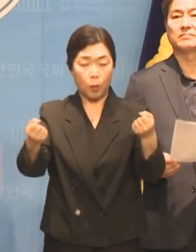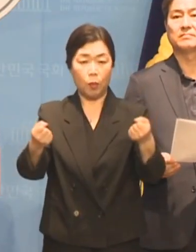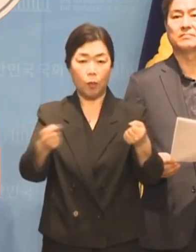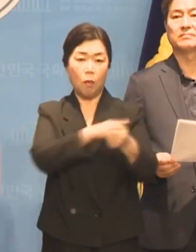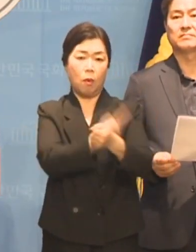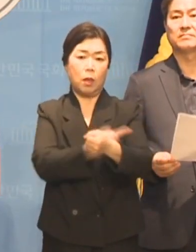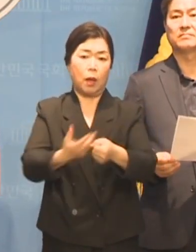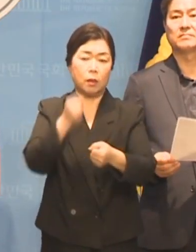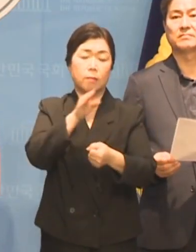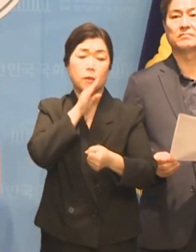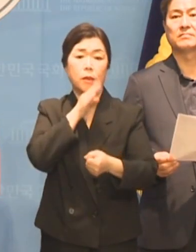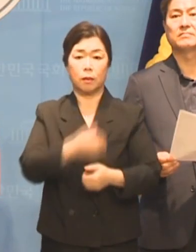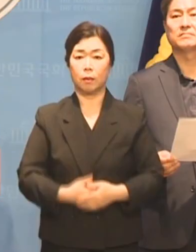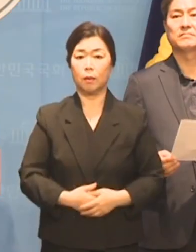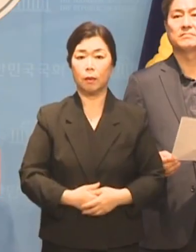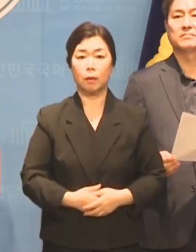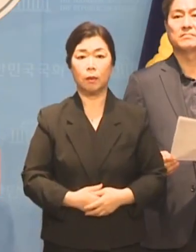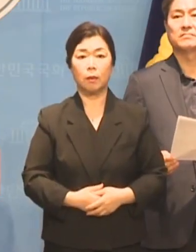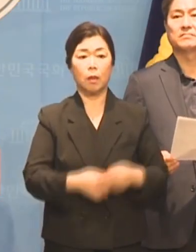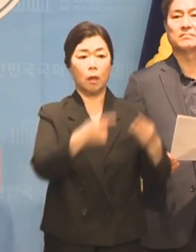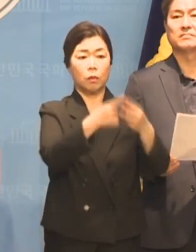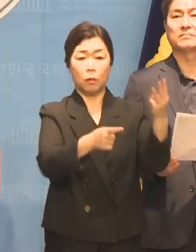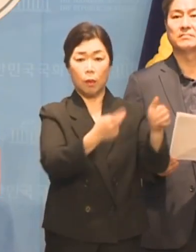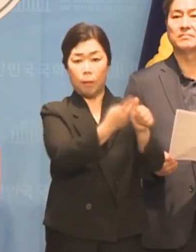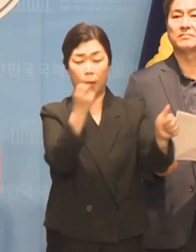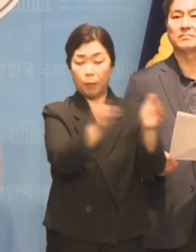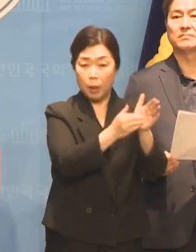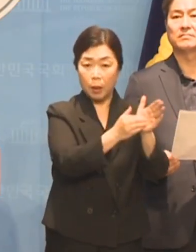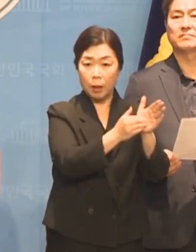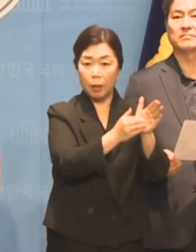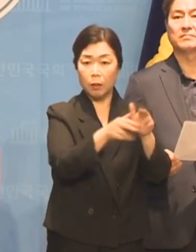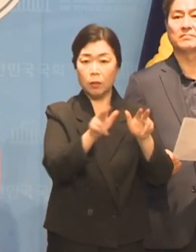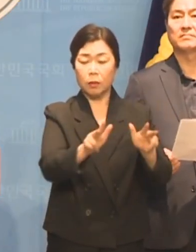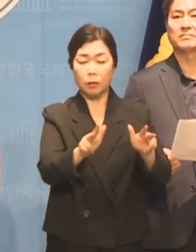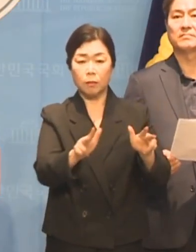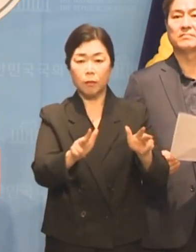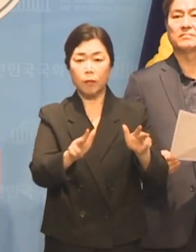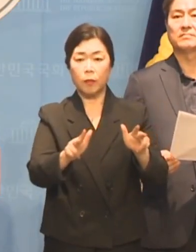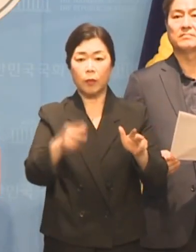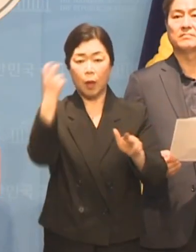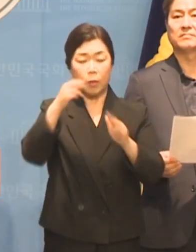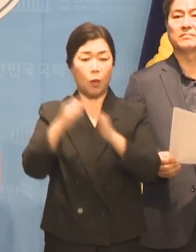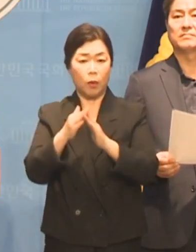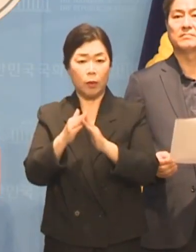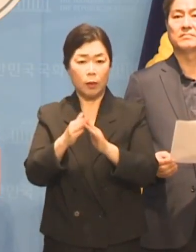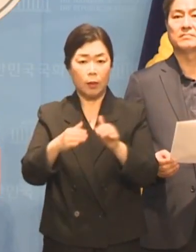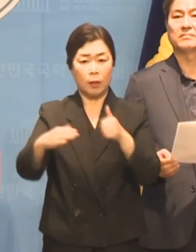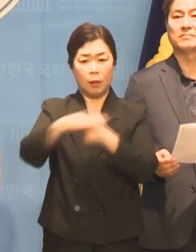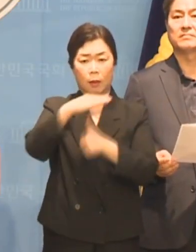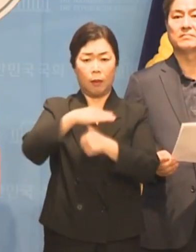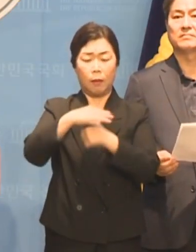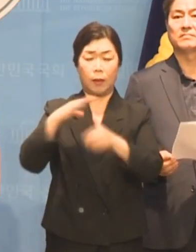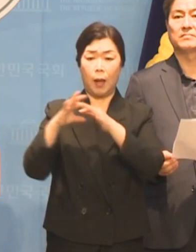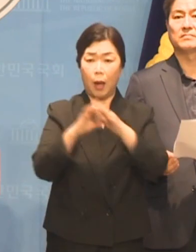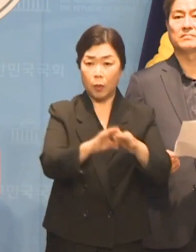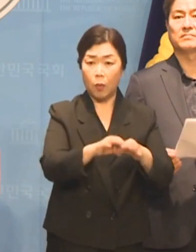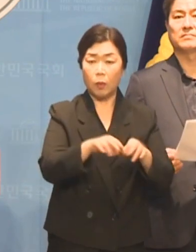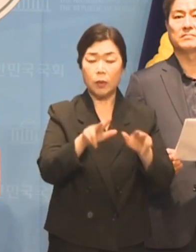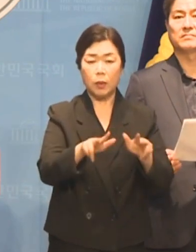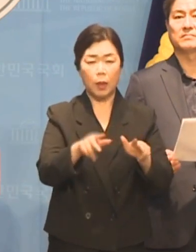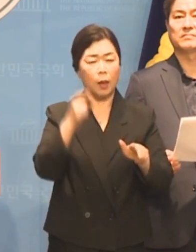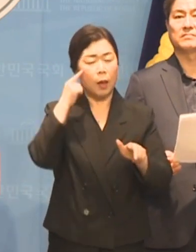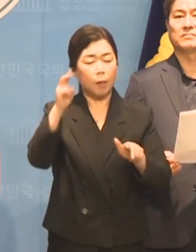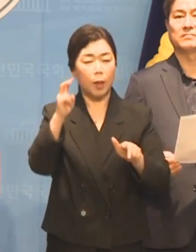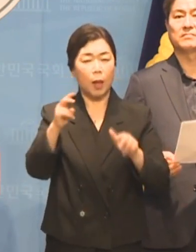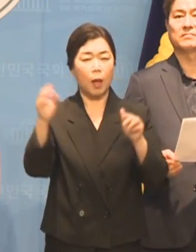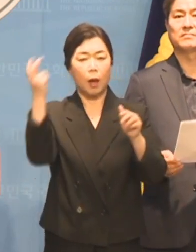정권은 파면됐고 정권의 도구가 되어 정적 제거에 앞장서온 감사원의 끈 역시 이제 멀지